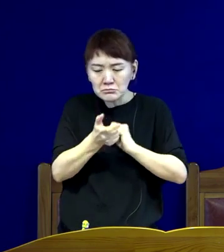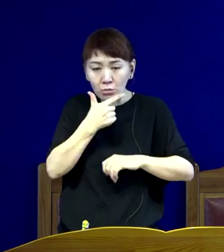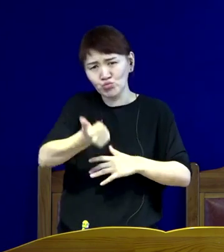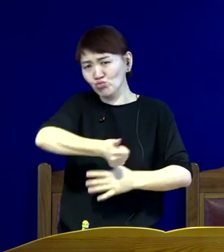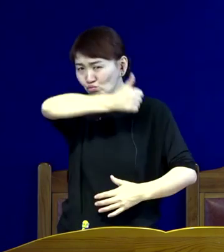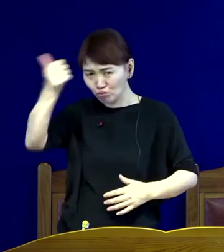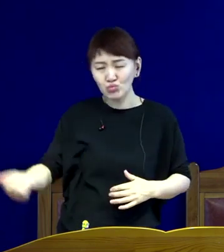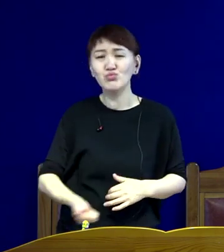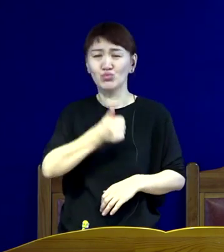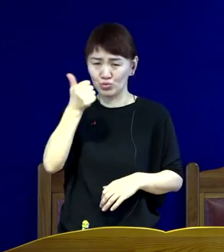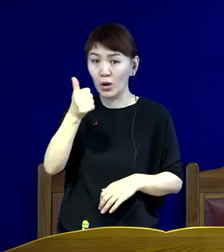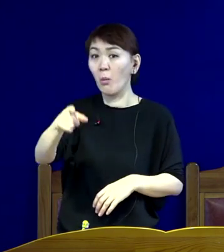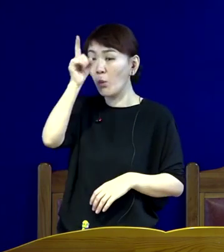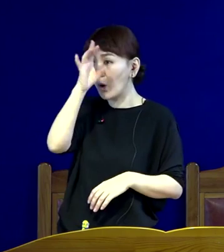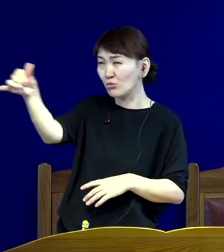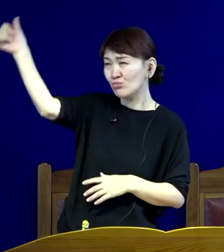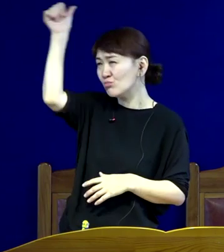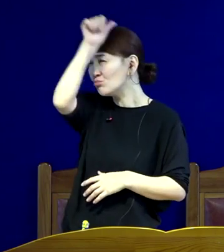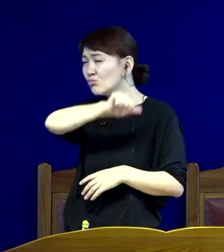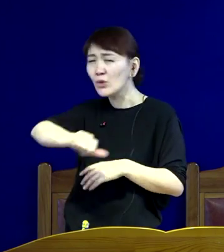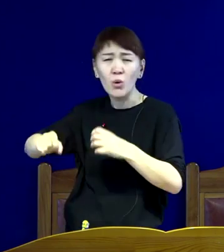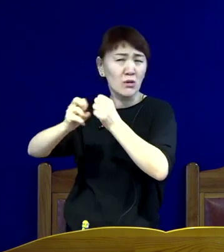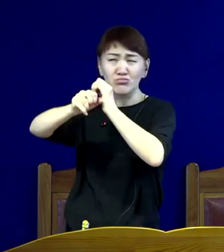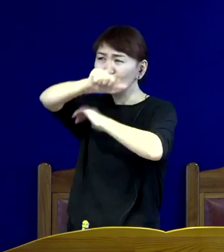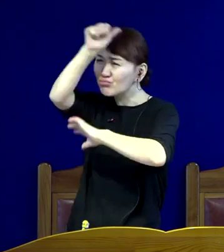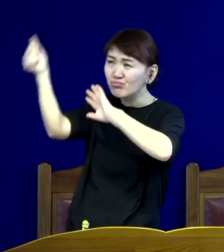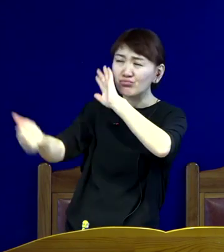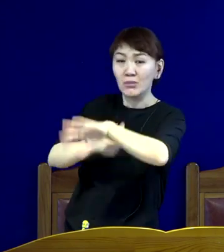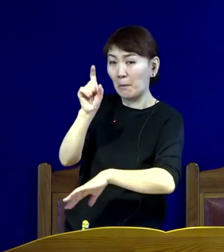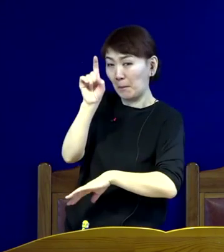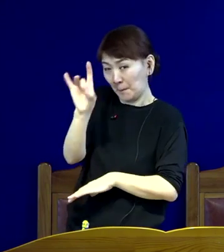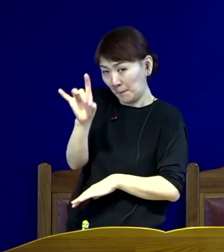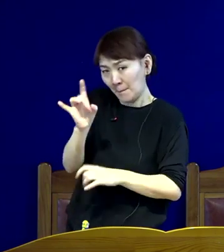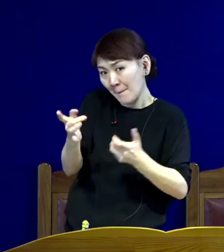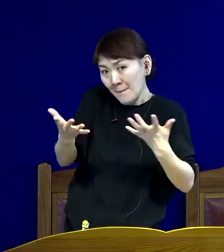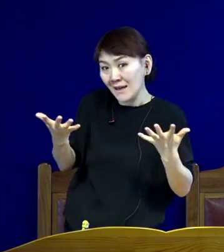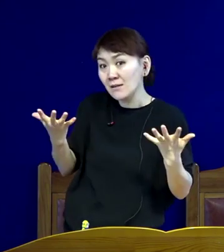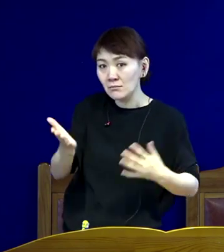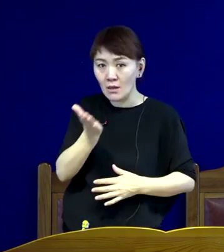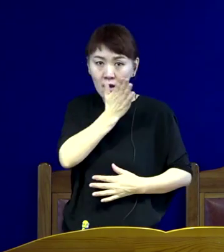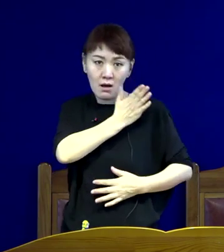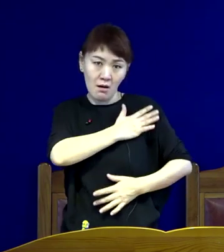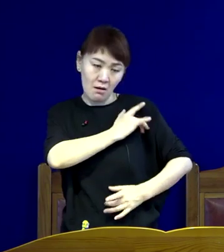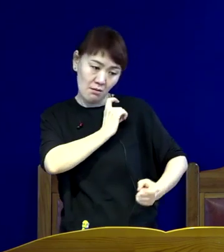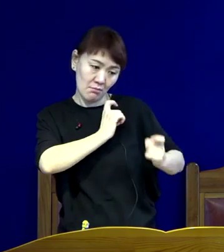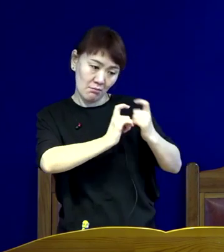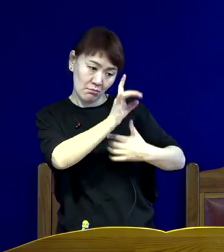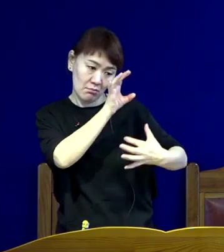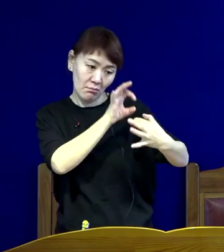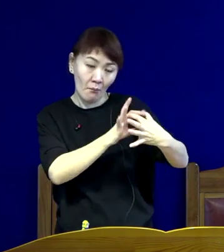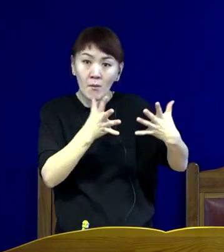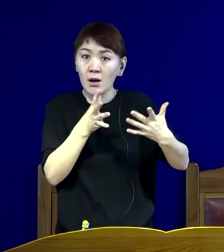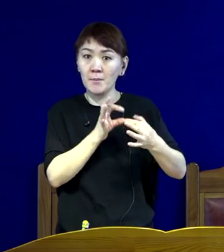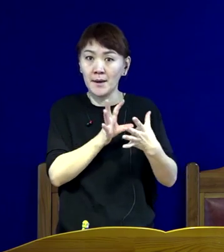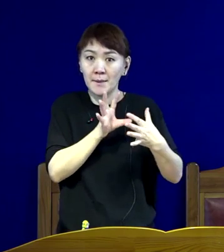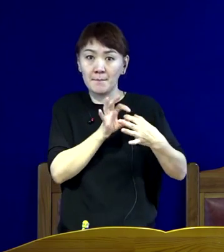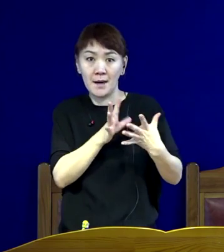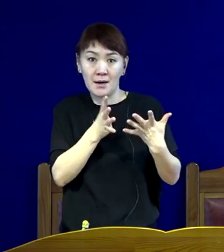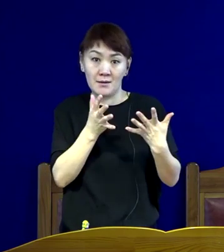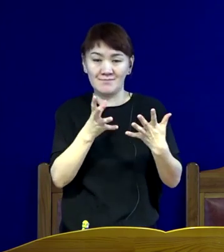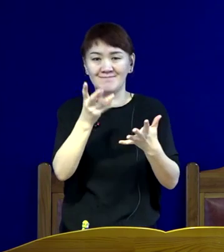Гэхдээ байхгүй зүйл ганц. Тэр нь бол хайрынх нь объект. Мотчин